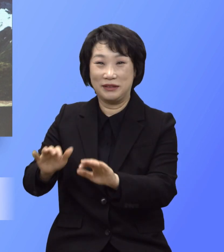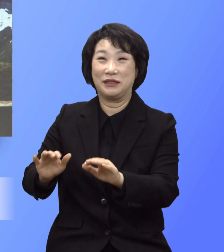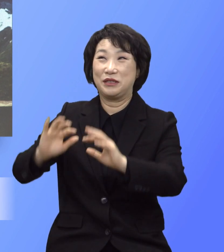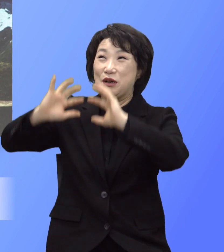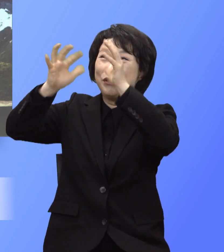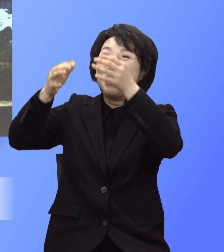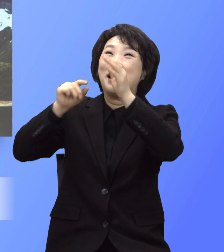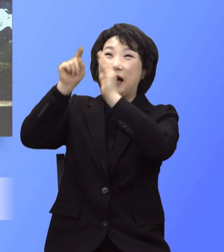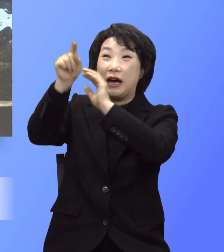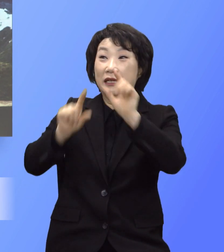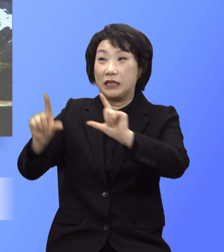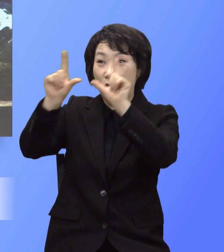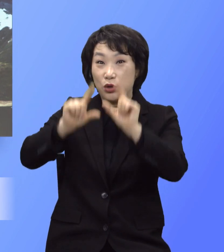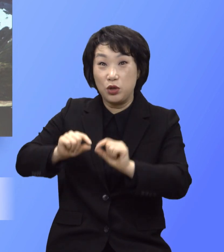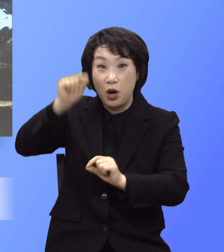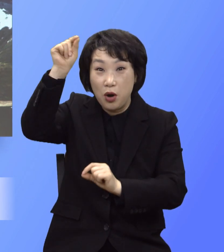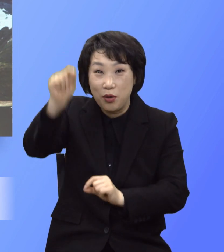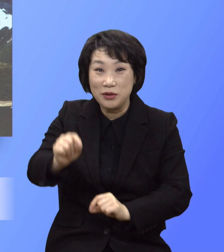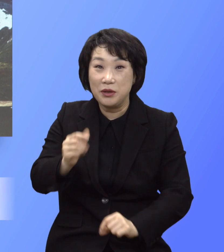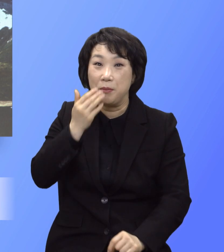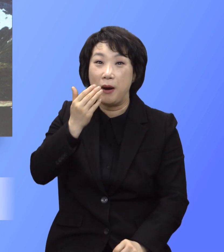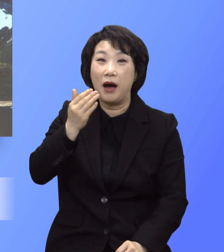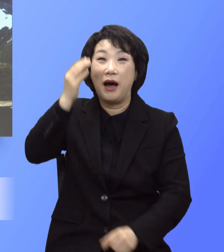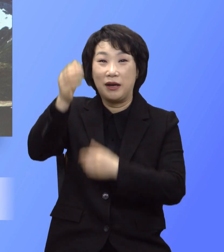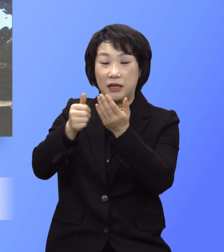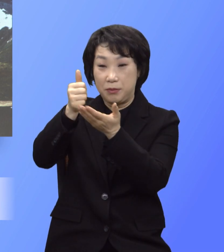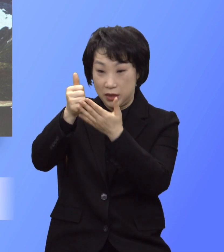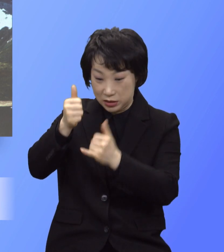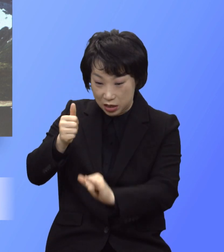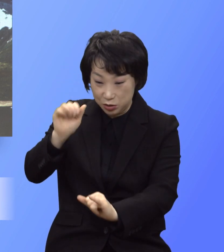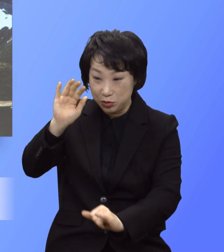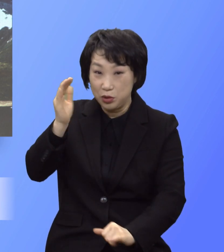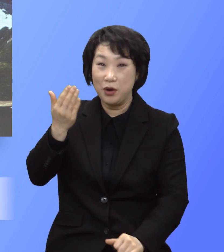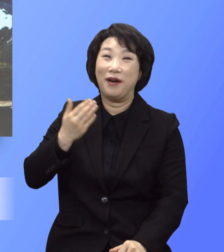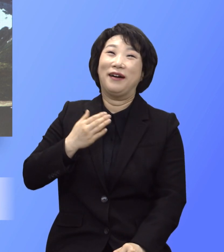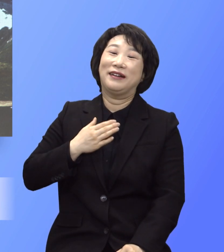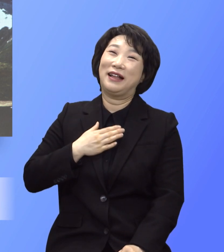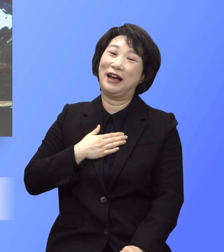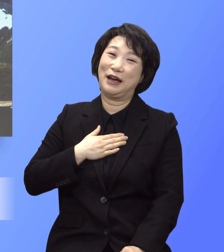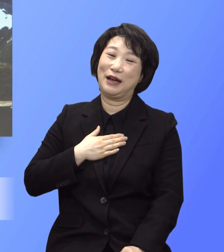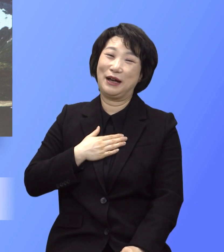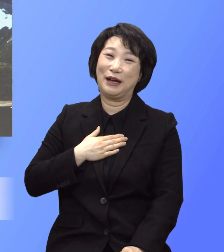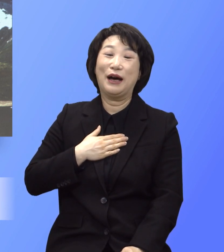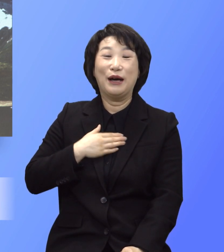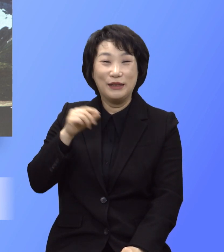천국에서 영원히 살 하나님의 자녀가 되었다는